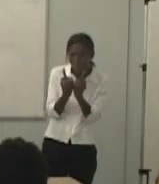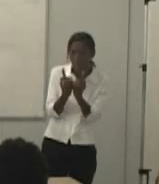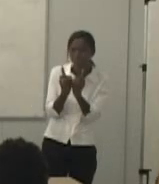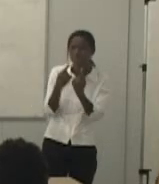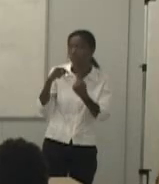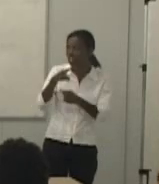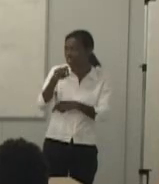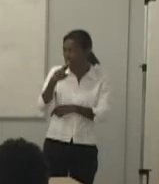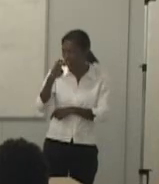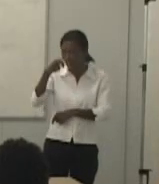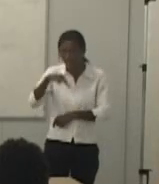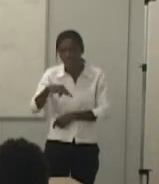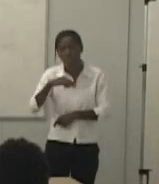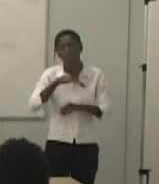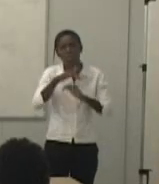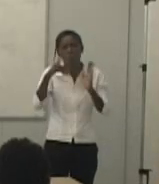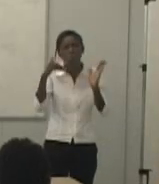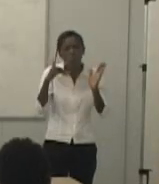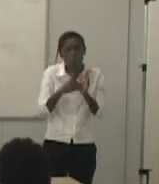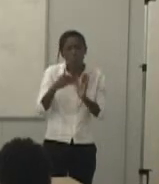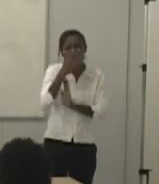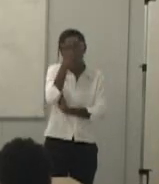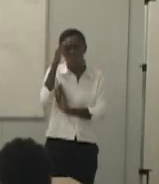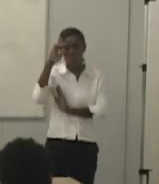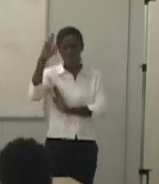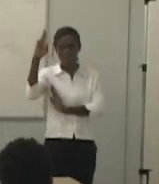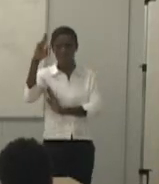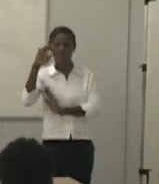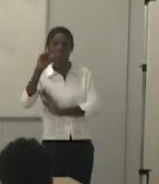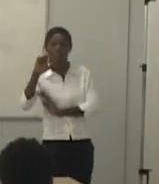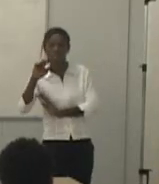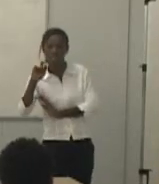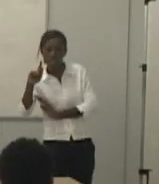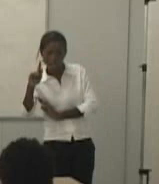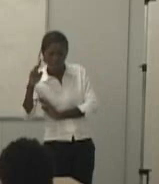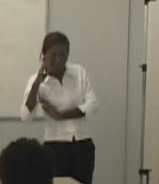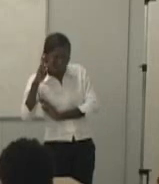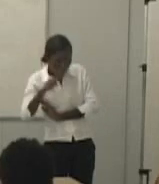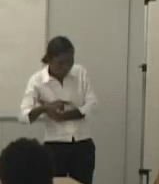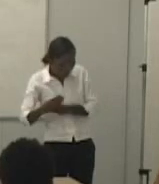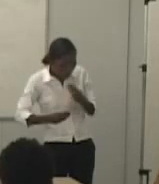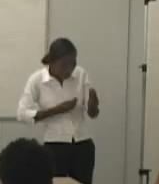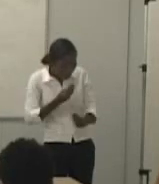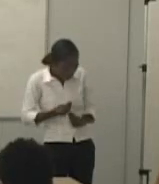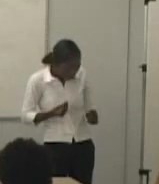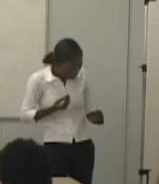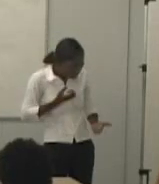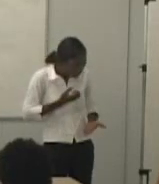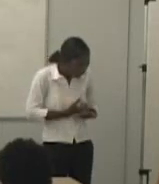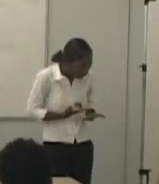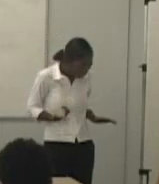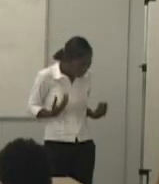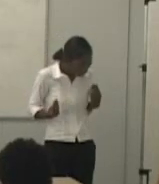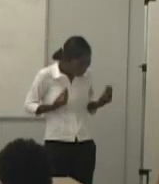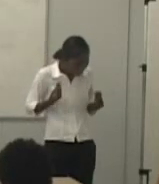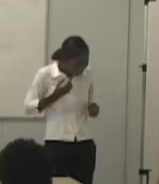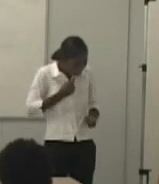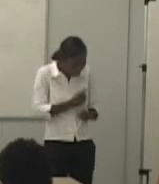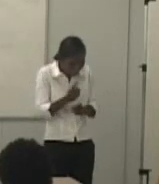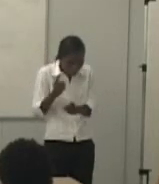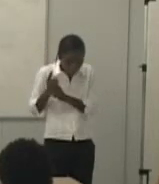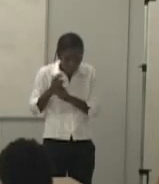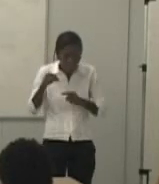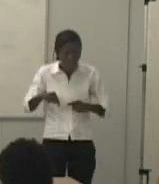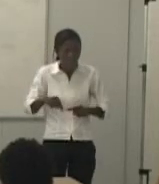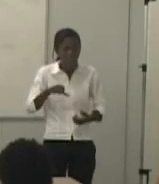xerem para que todos os Conselheiros do segue pudessem ver as condições com que o Polo tava e a gente